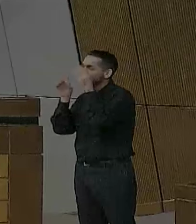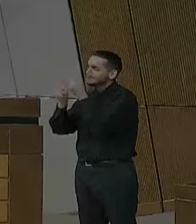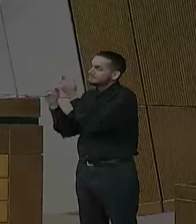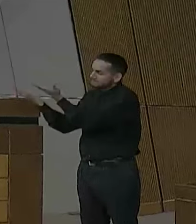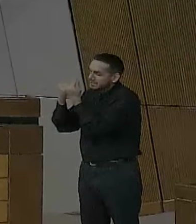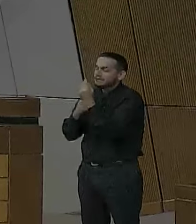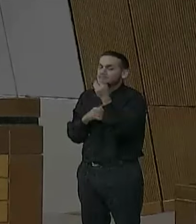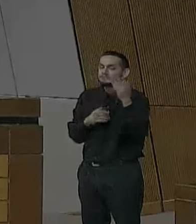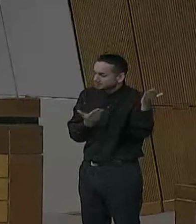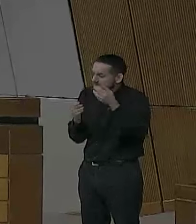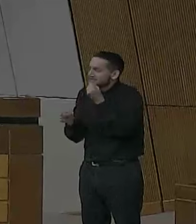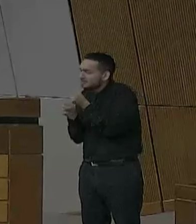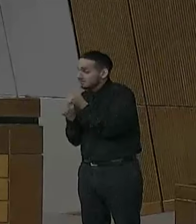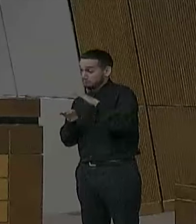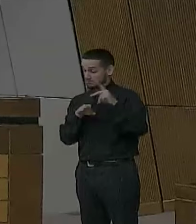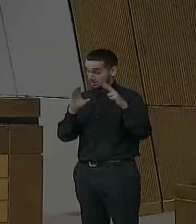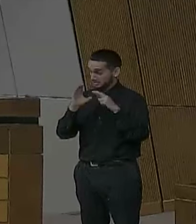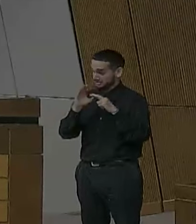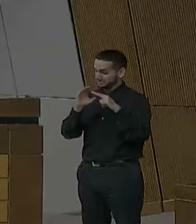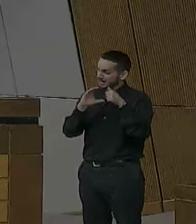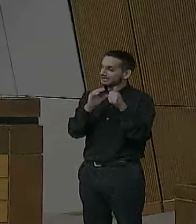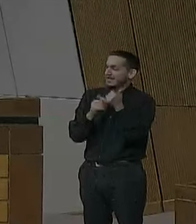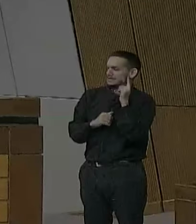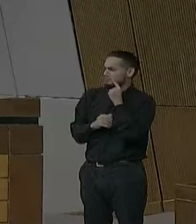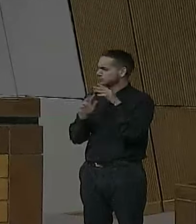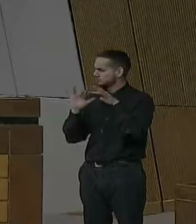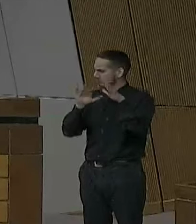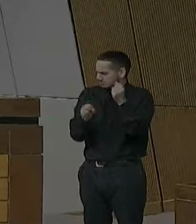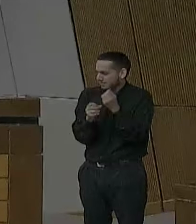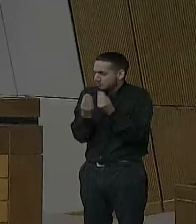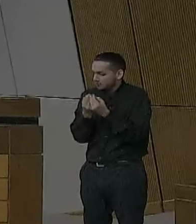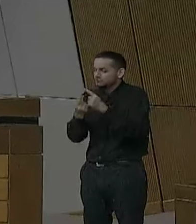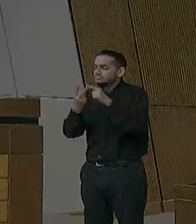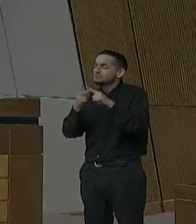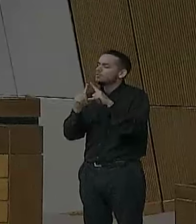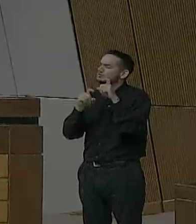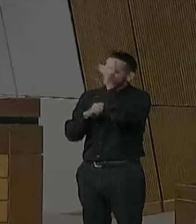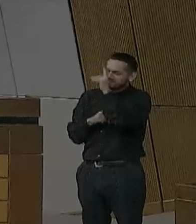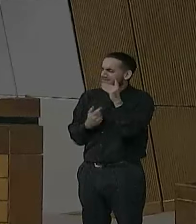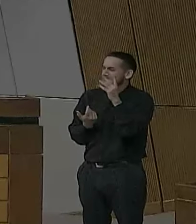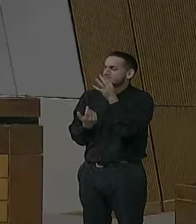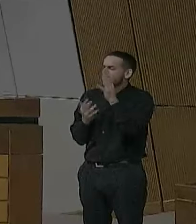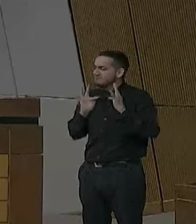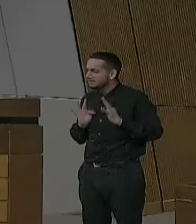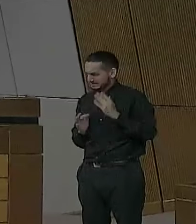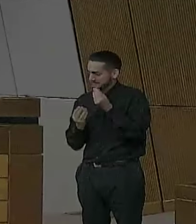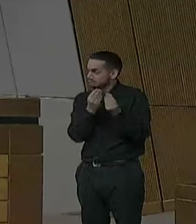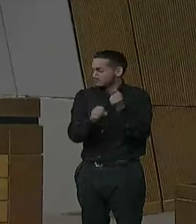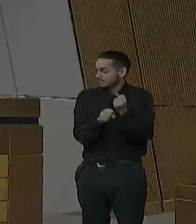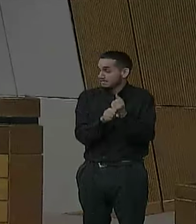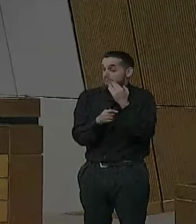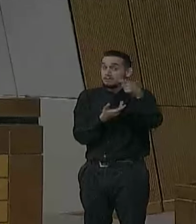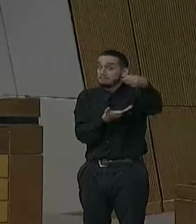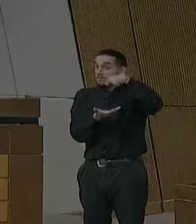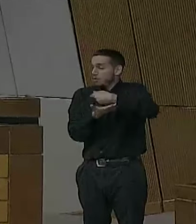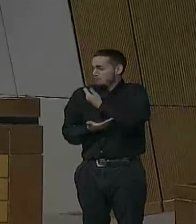país. Y qué mejor que apoyar con el ejemplo, con el expertise, con el prueba-error